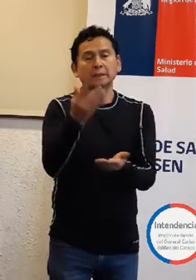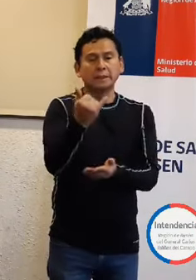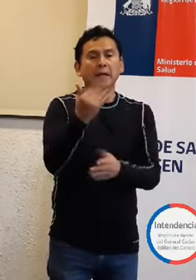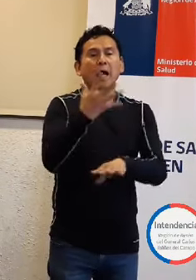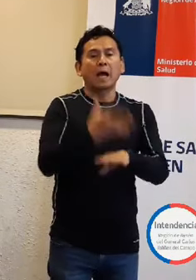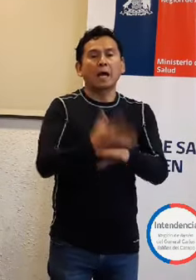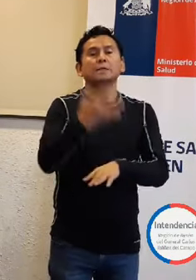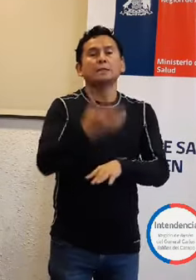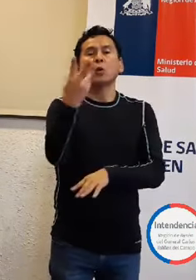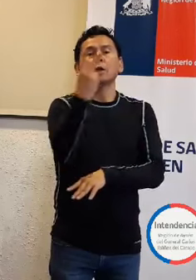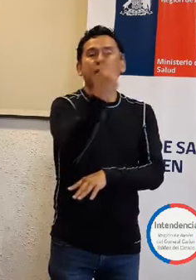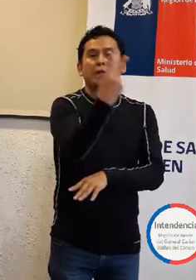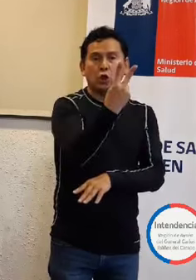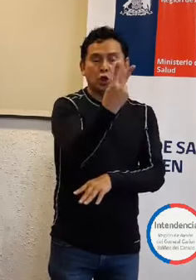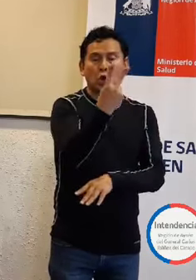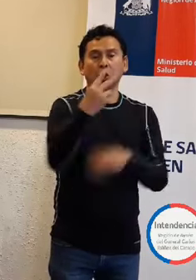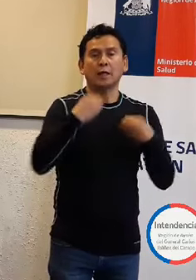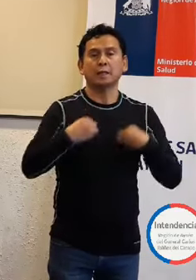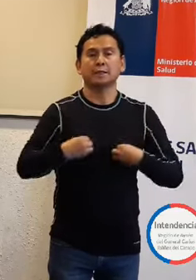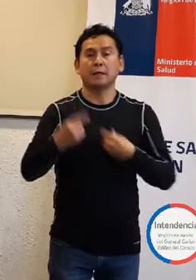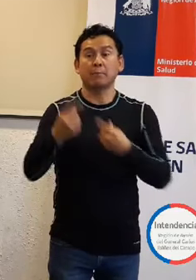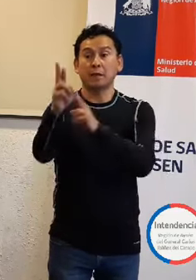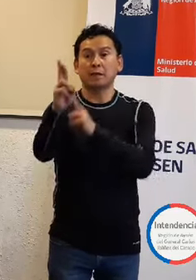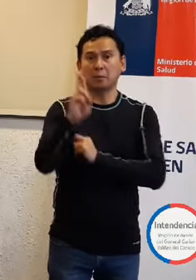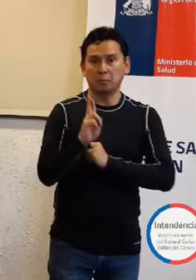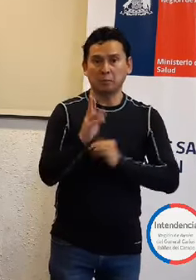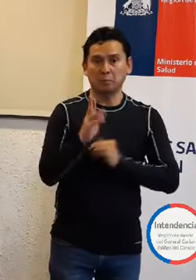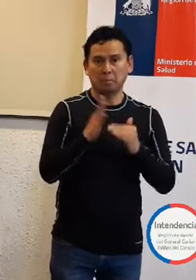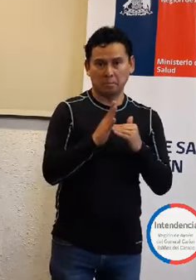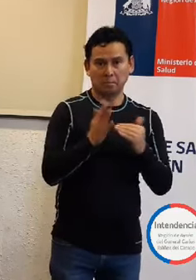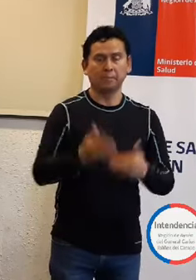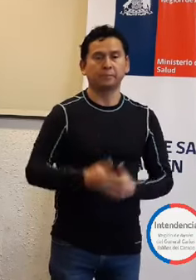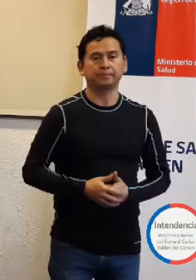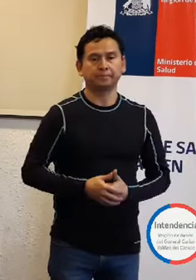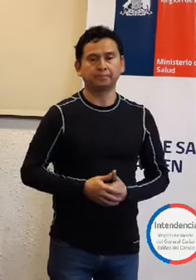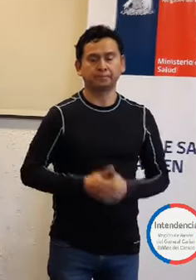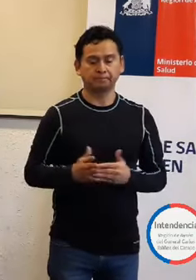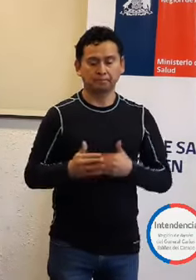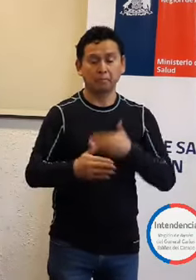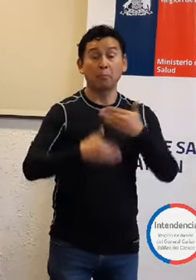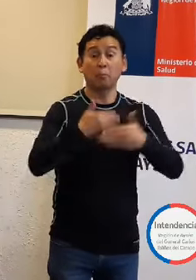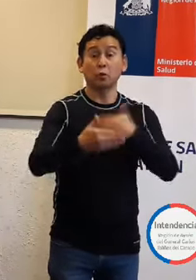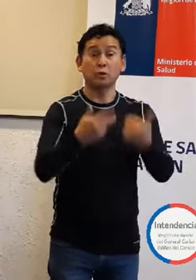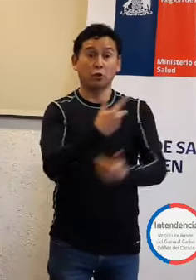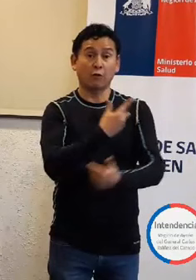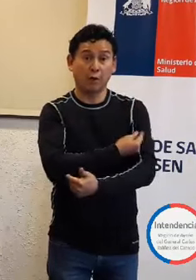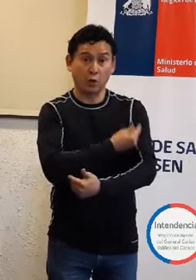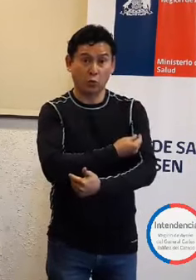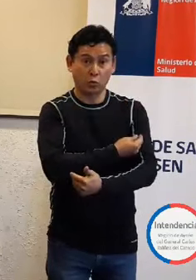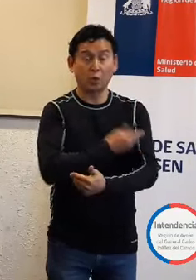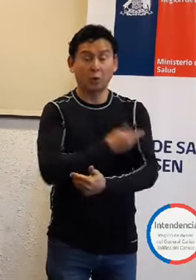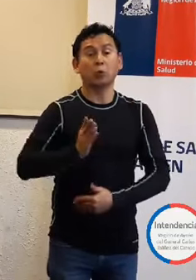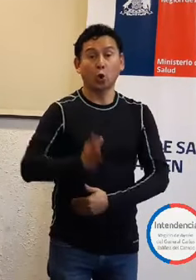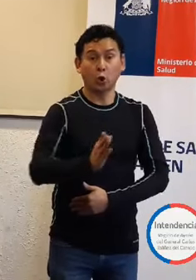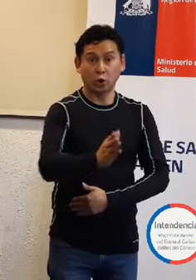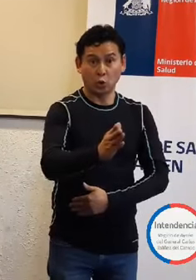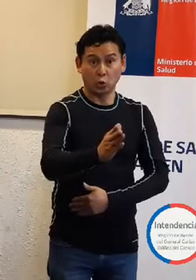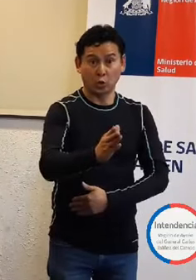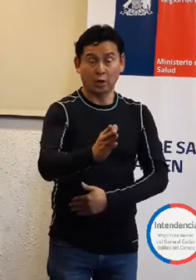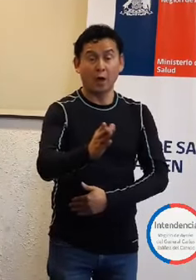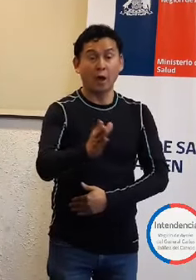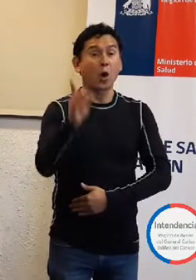52 muestras a la espera de resultados. Respecto del proceso de vacunación, este sigue ya en su fase